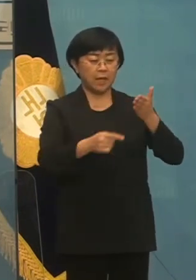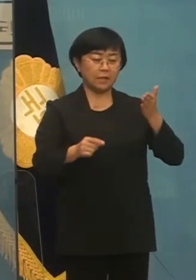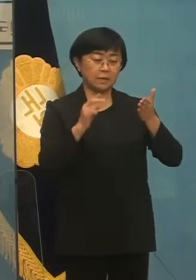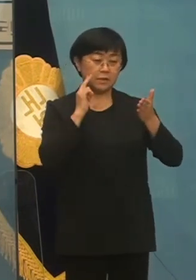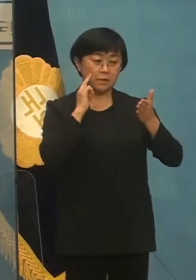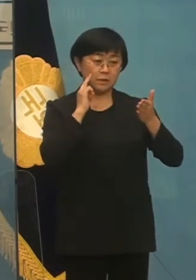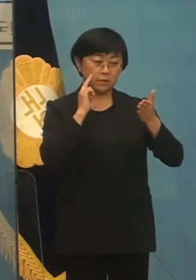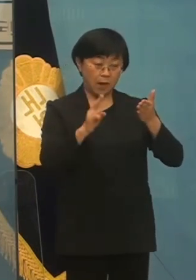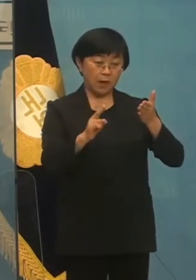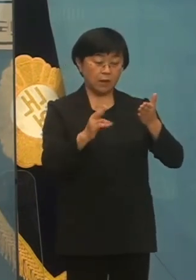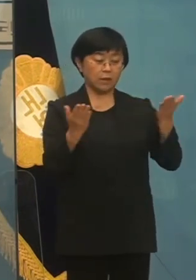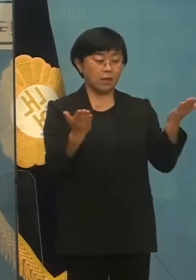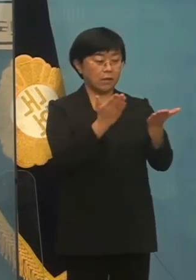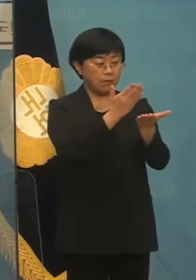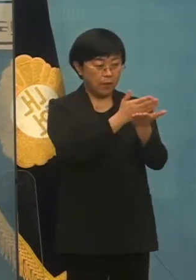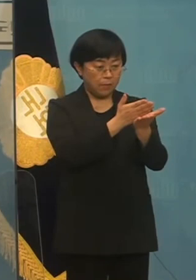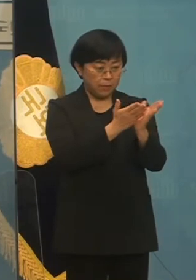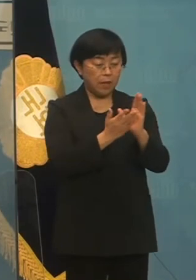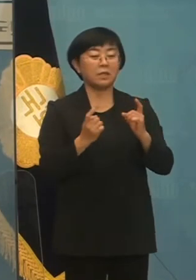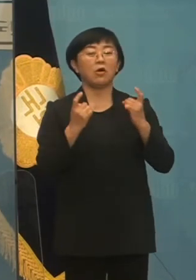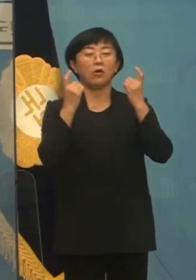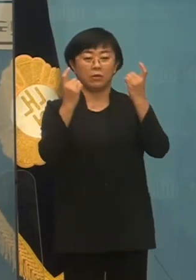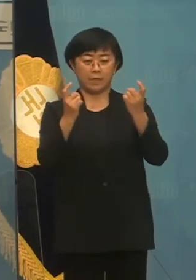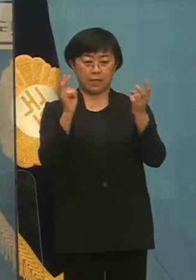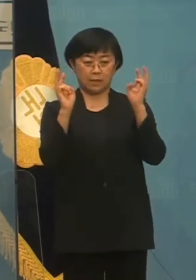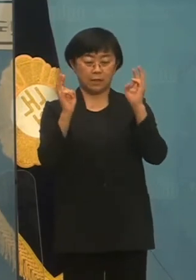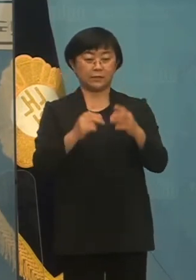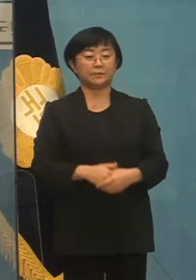크게 본 업종이 여행업입니다.